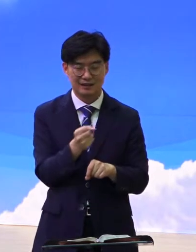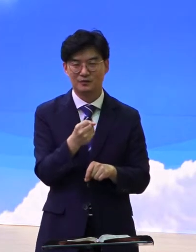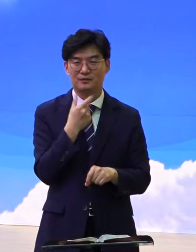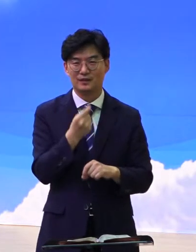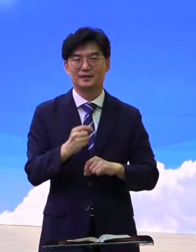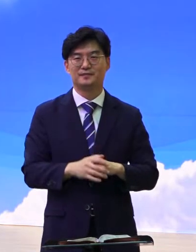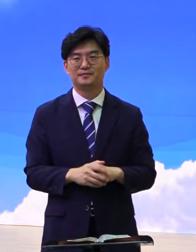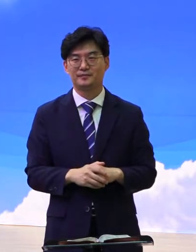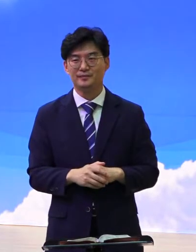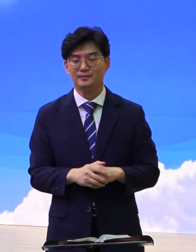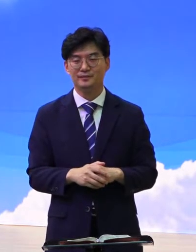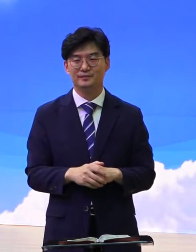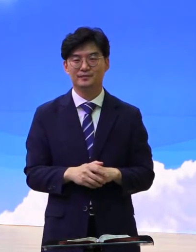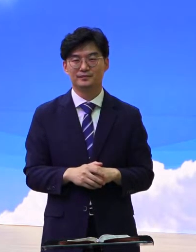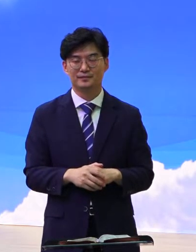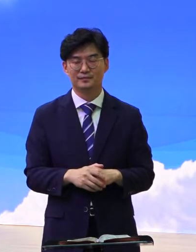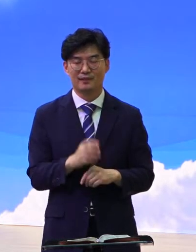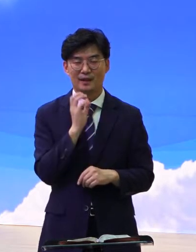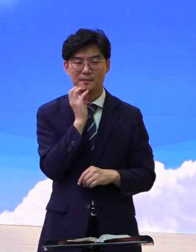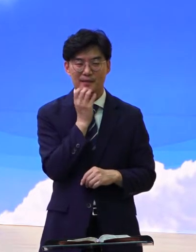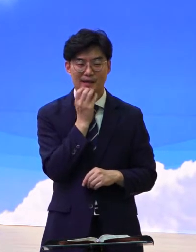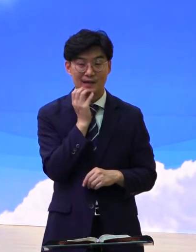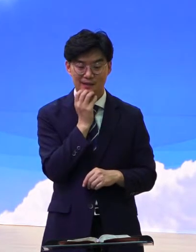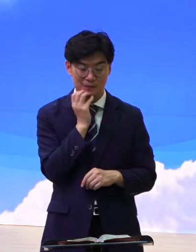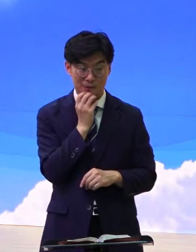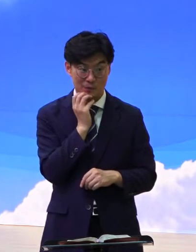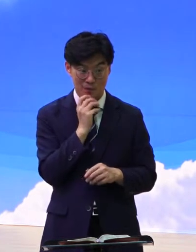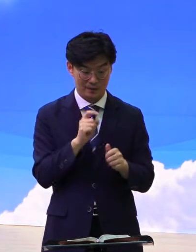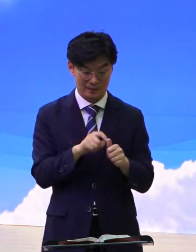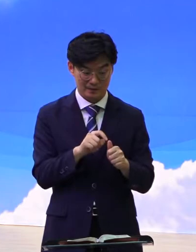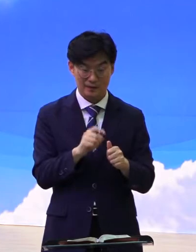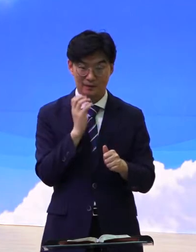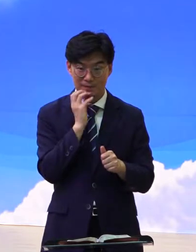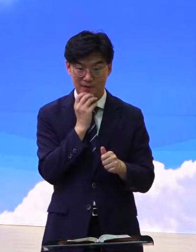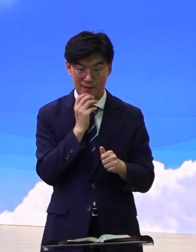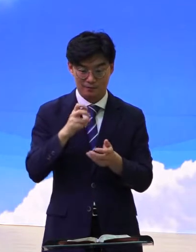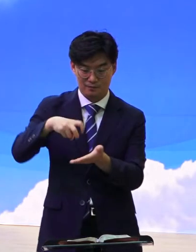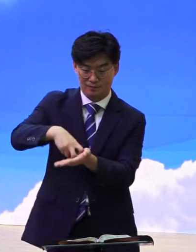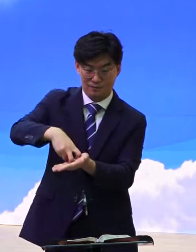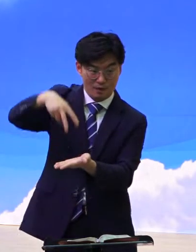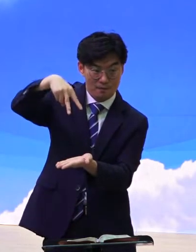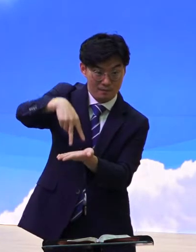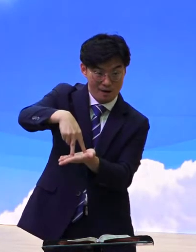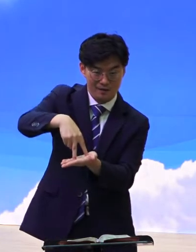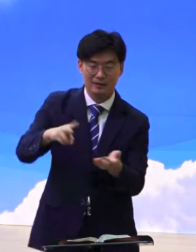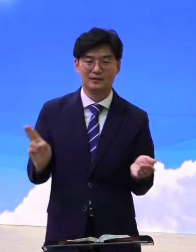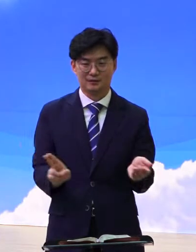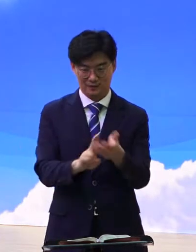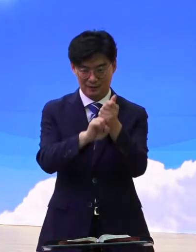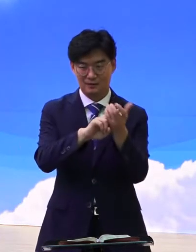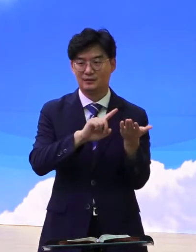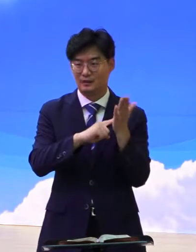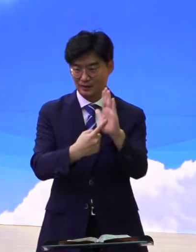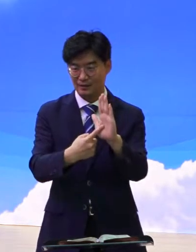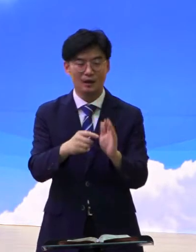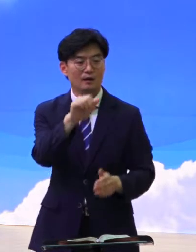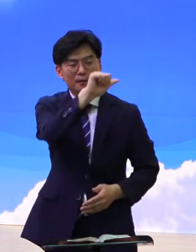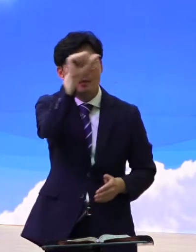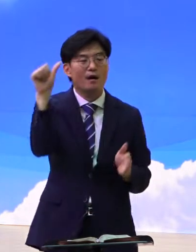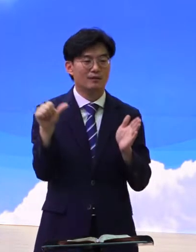오늘 본문에서 베드로는 기적을 이루어냈습니다. 한 번도 걸어본 적이